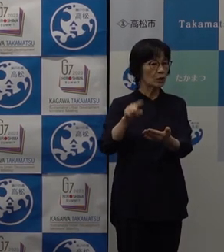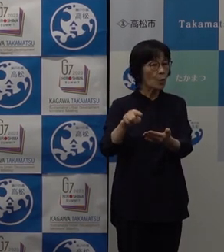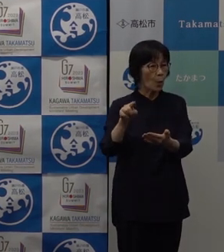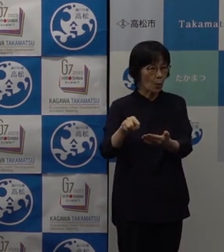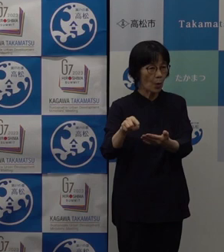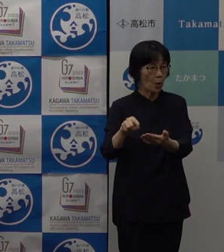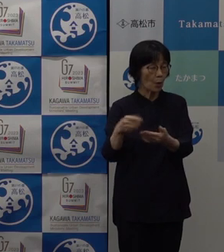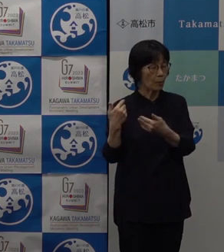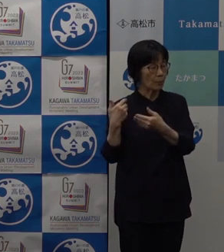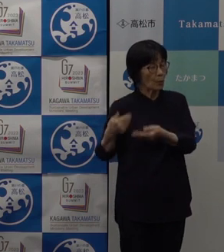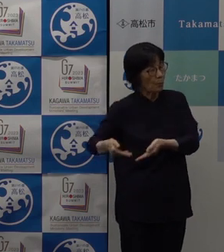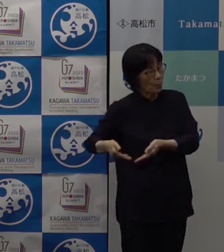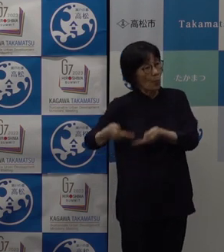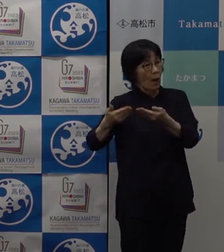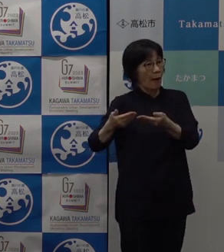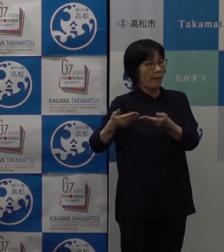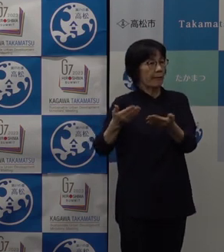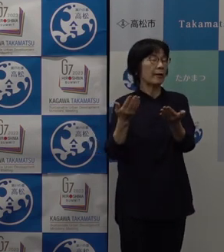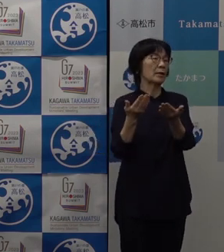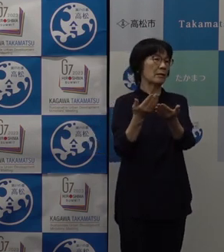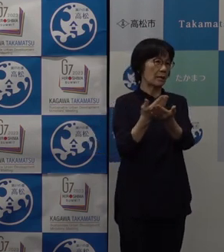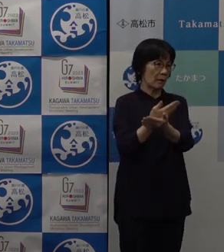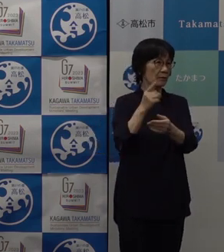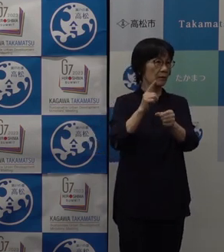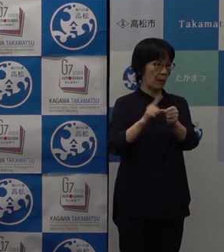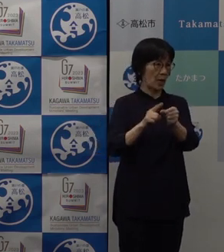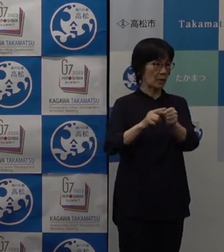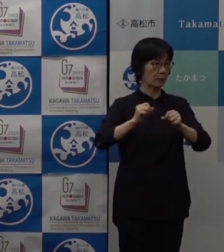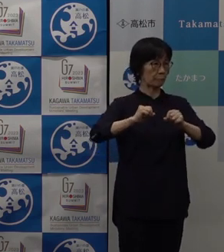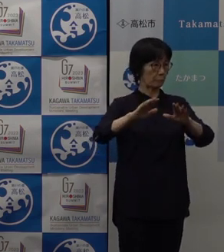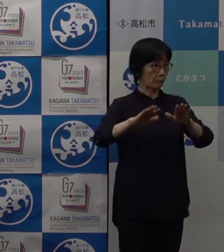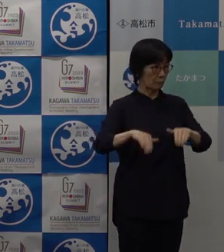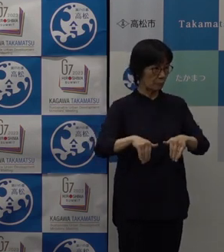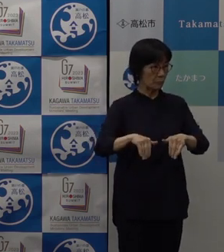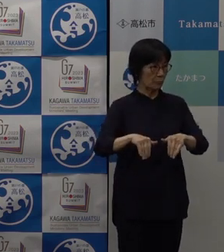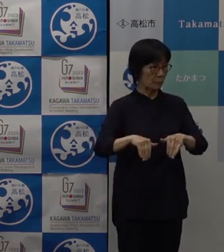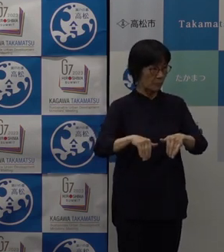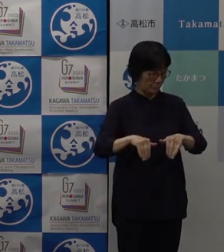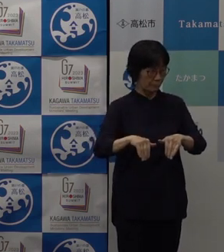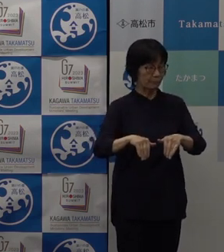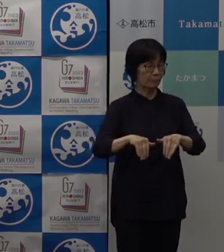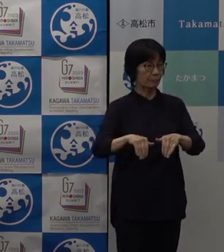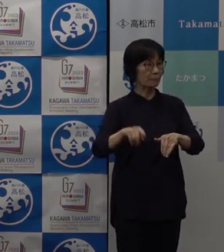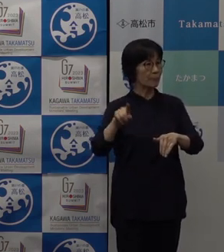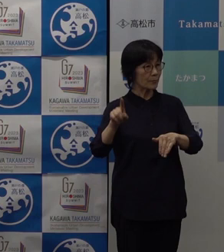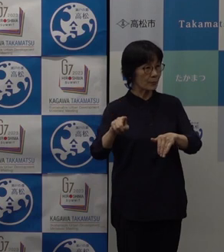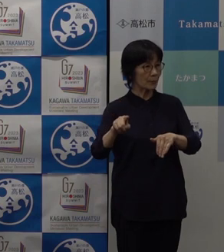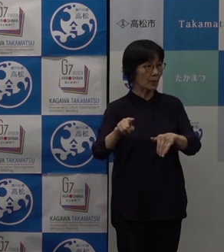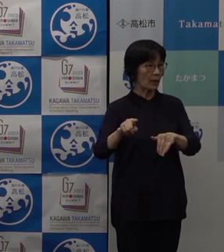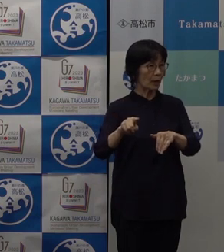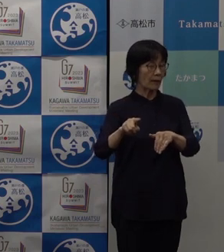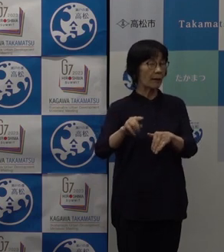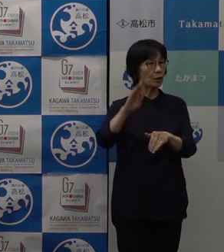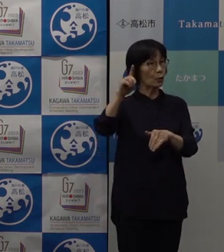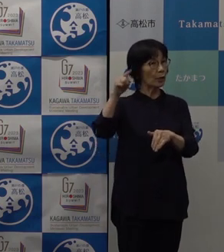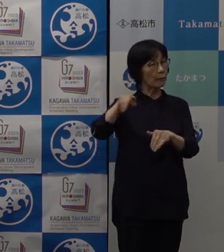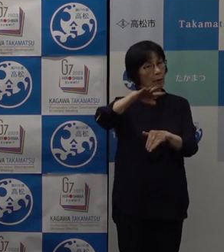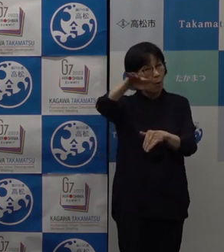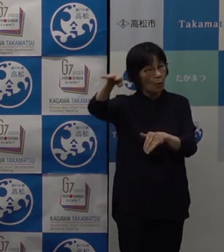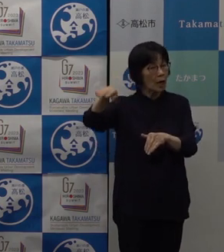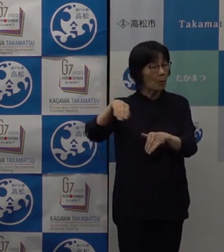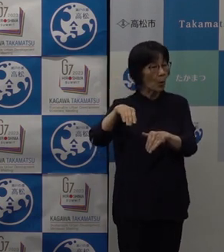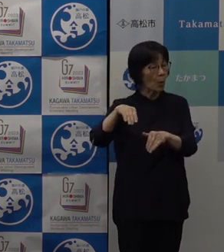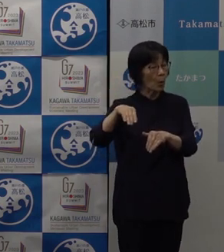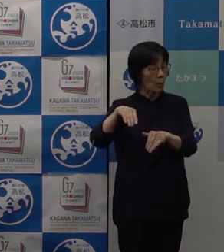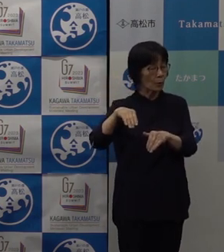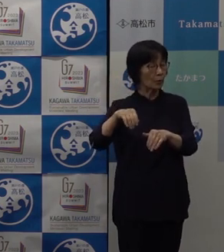ようということでやらさせていただいたということでございます。県下の市長もほぼ横並びでそれで揃って、でこれでまあ8月から